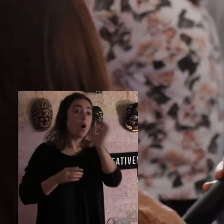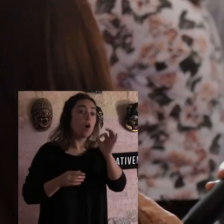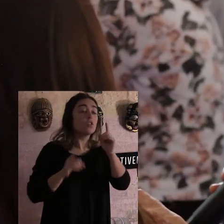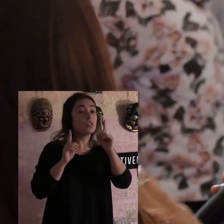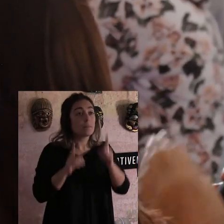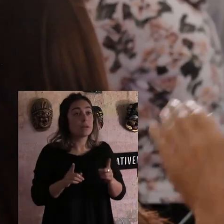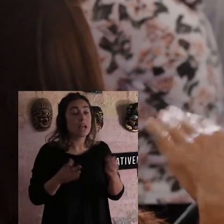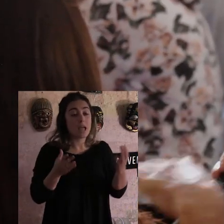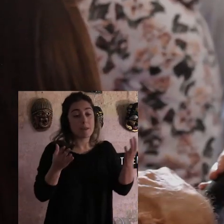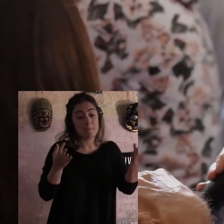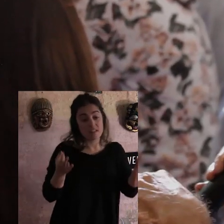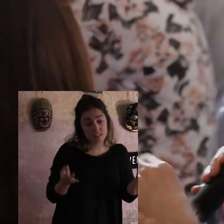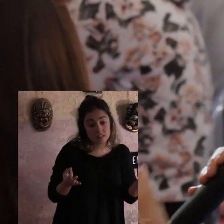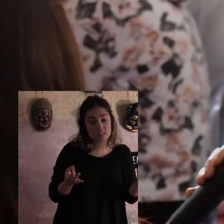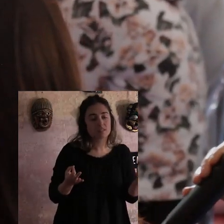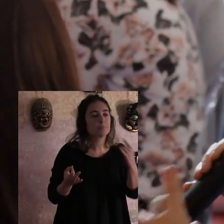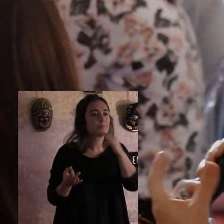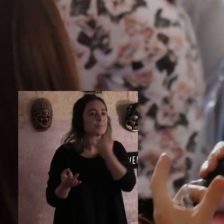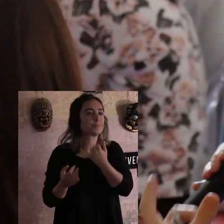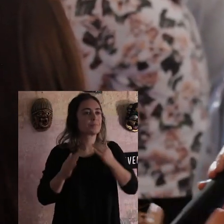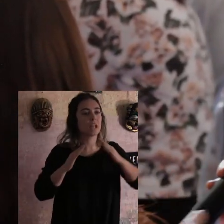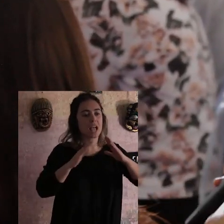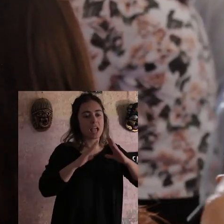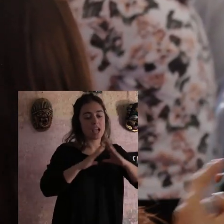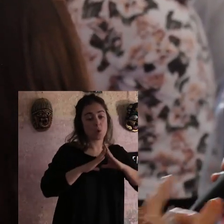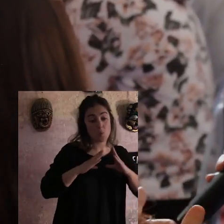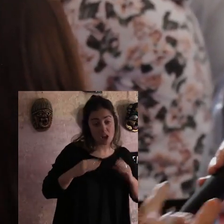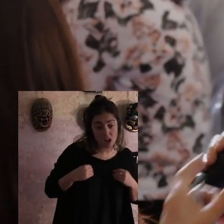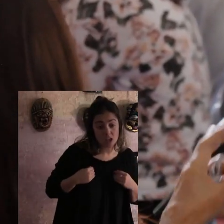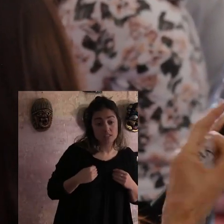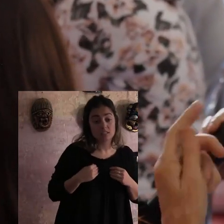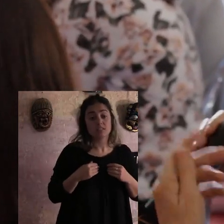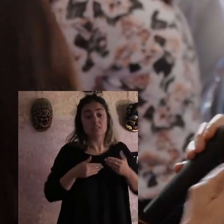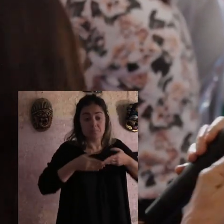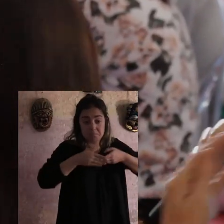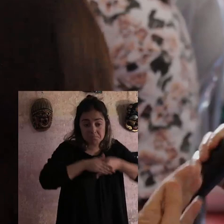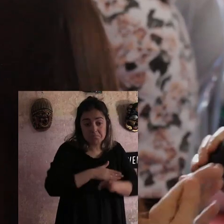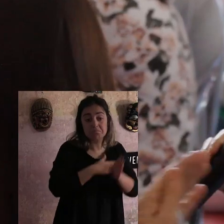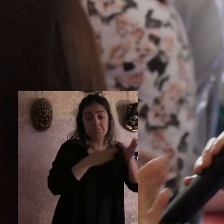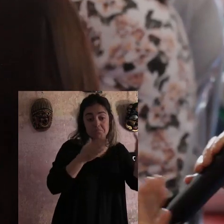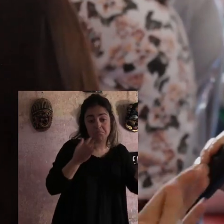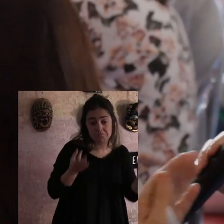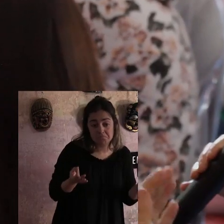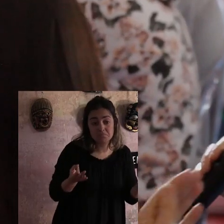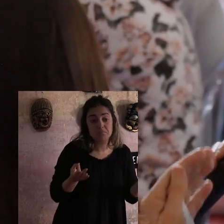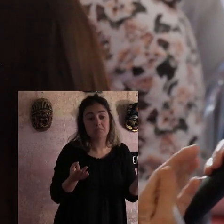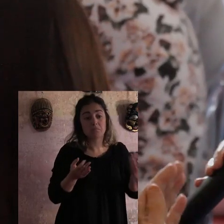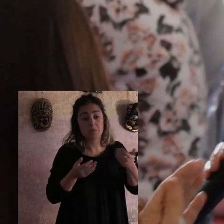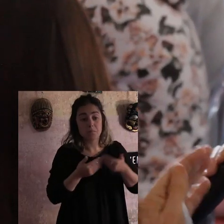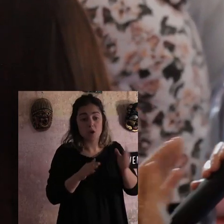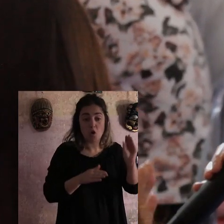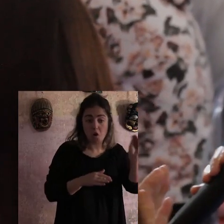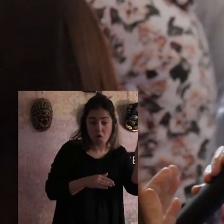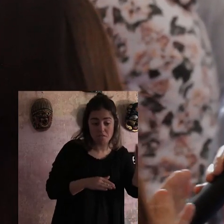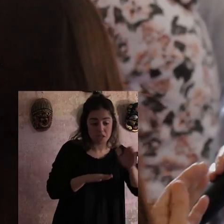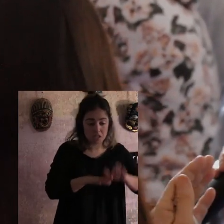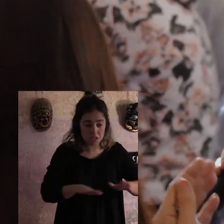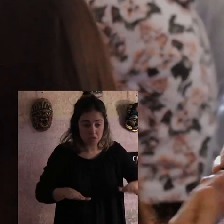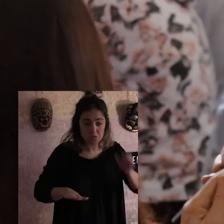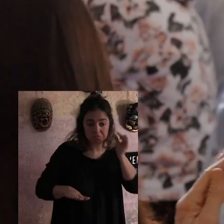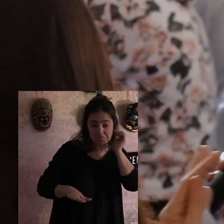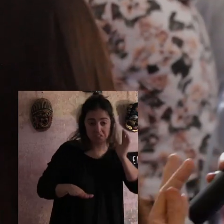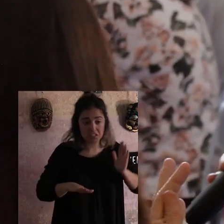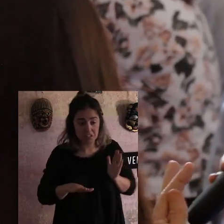muchos experimentos en colegios donde se inicia con los jóvenes y los niños y las